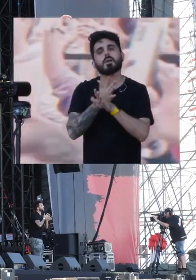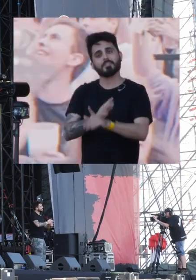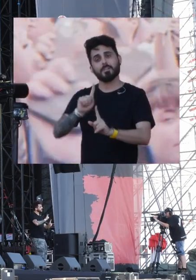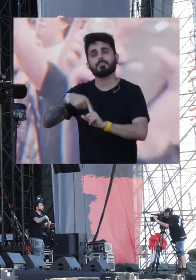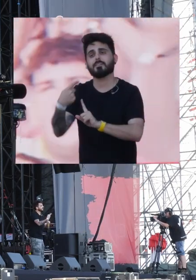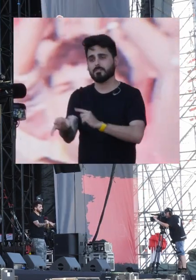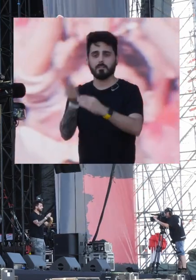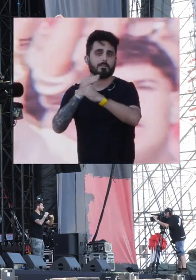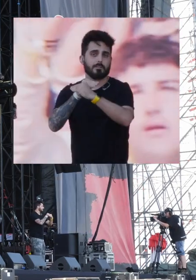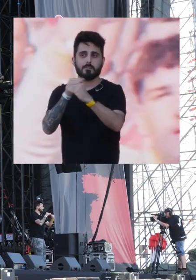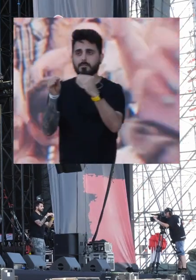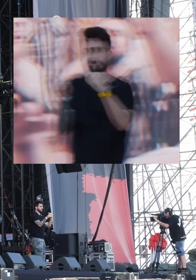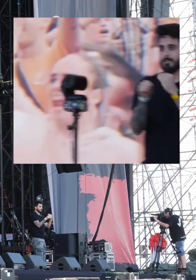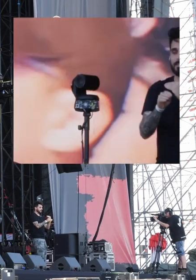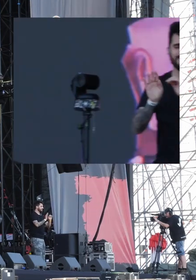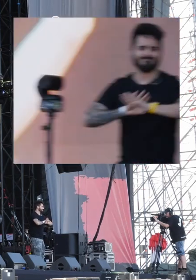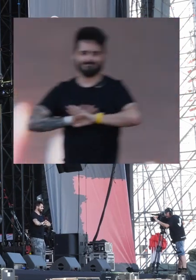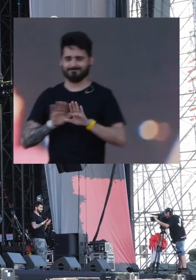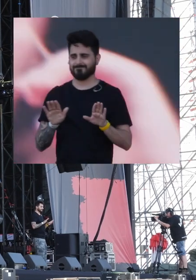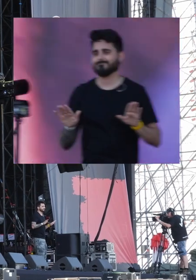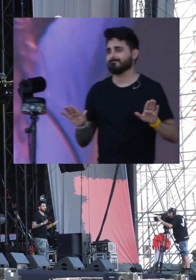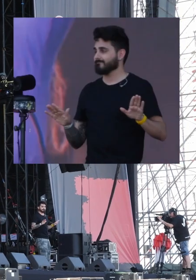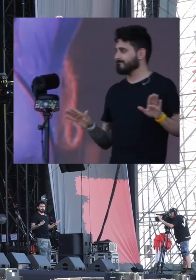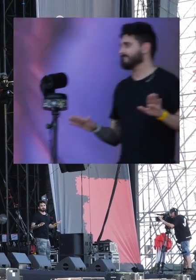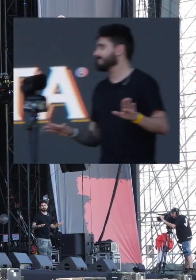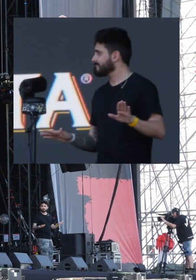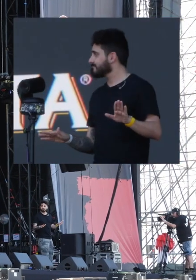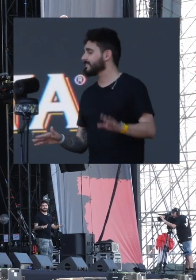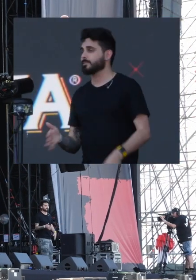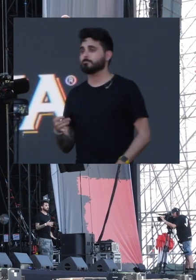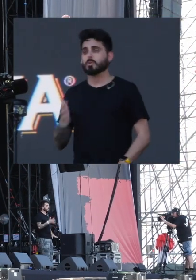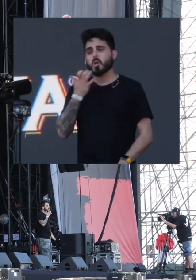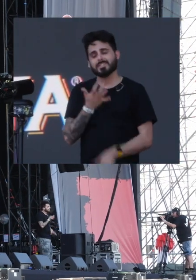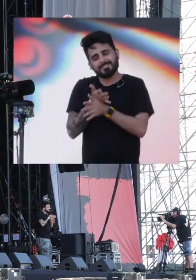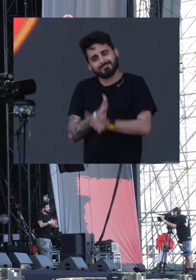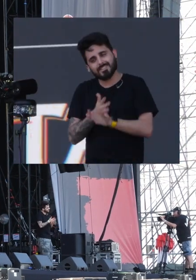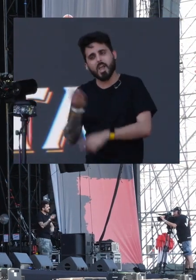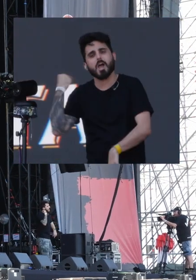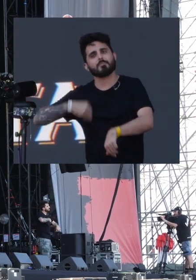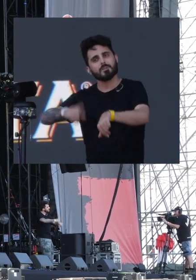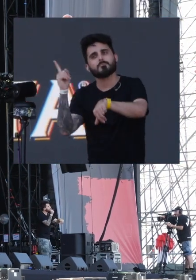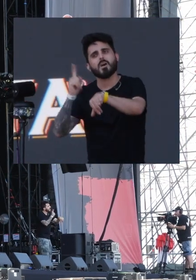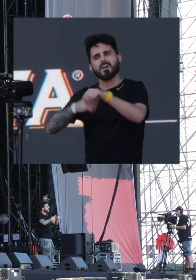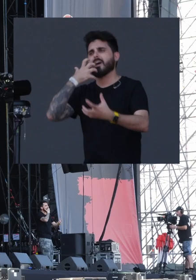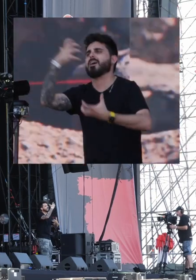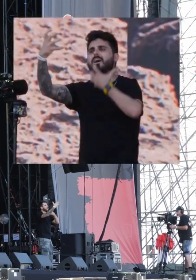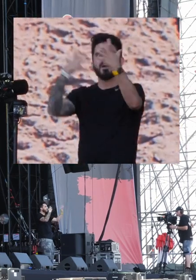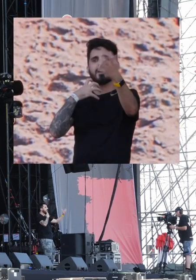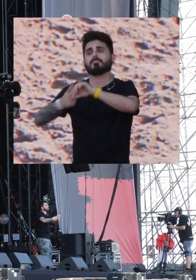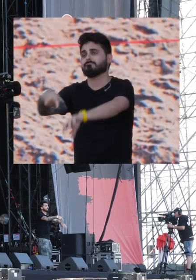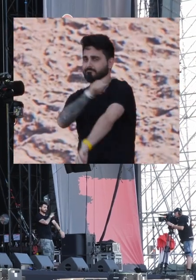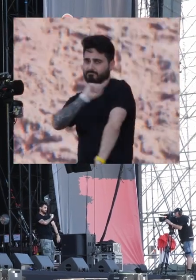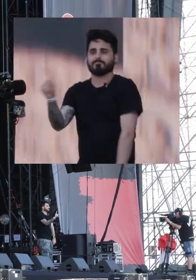Dos besitos sempre després de fer-ho i mil gritos quan ho fem,